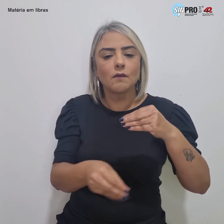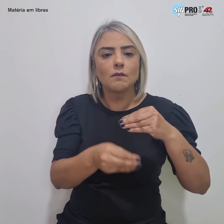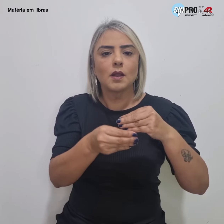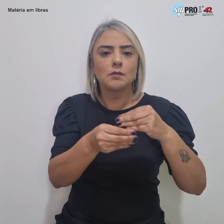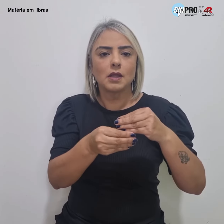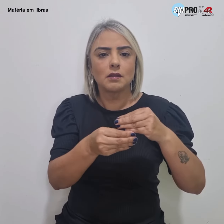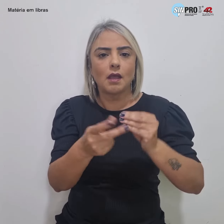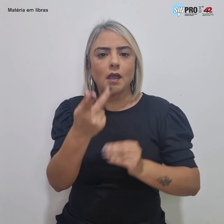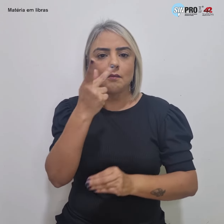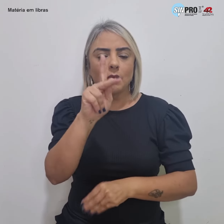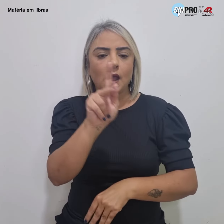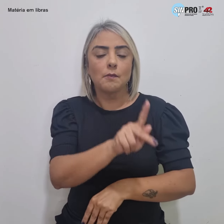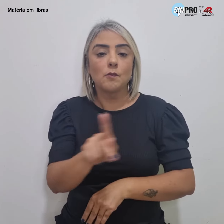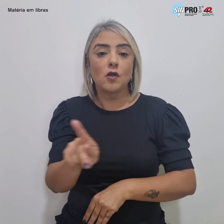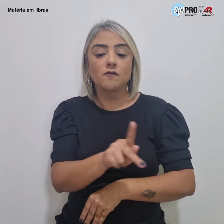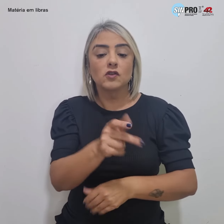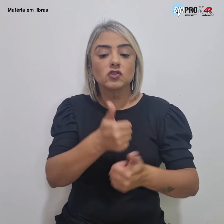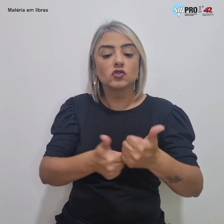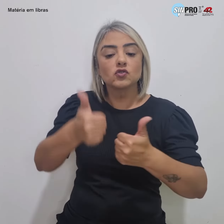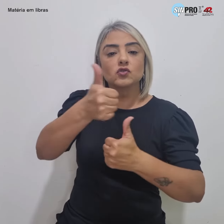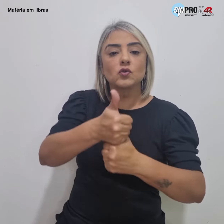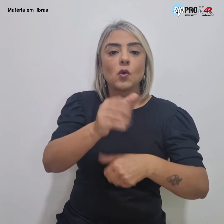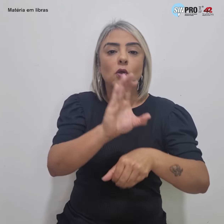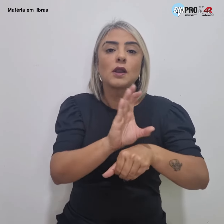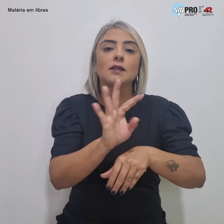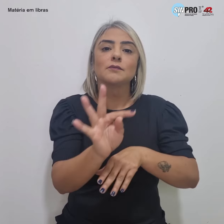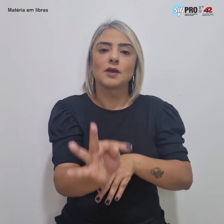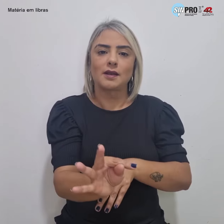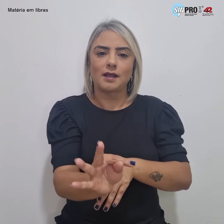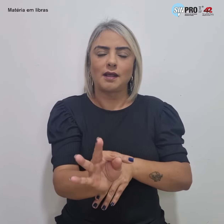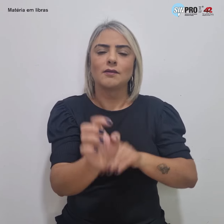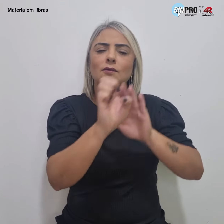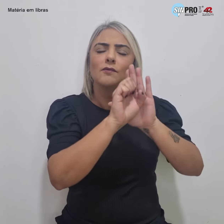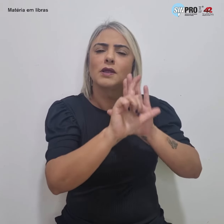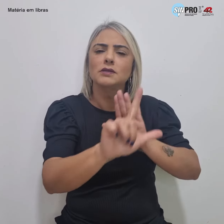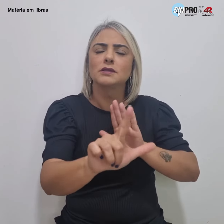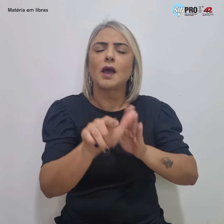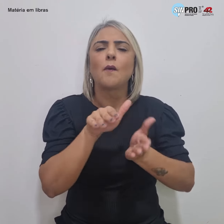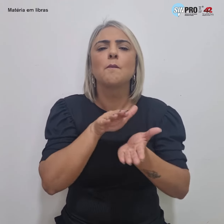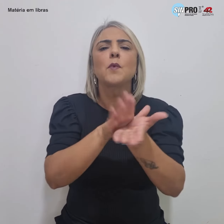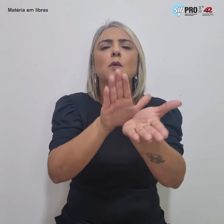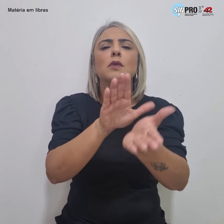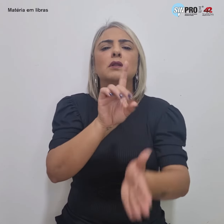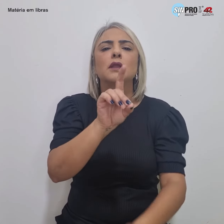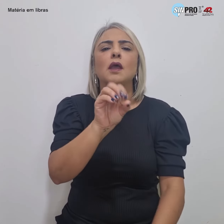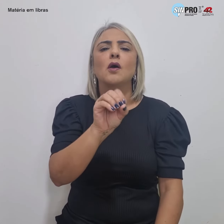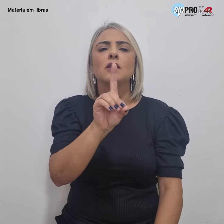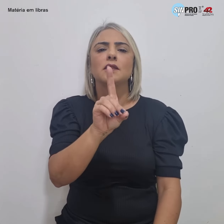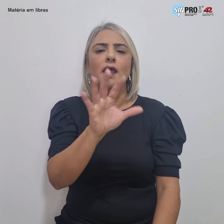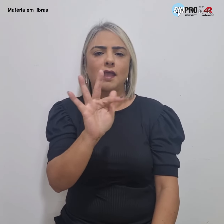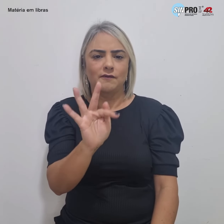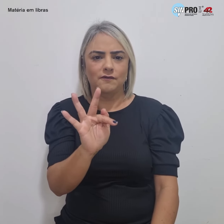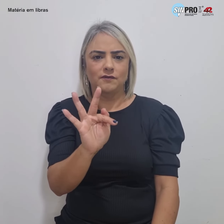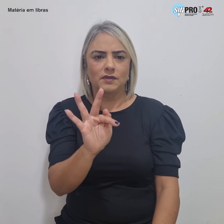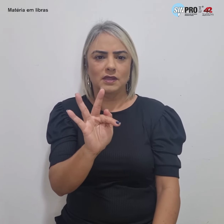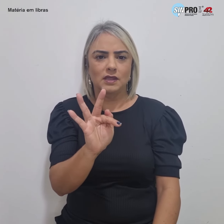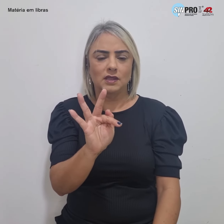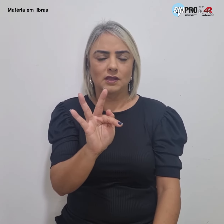para Professor Substituto temporário o edital foi publicado no Diário Oficial do DF de o